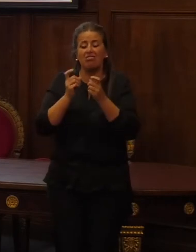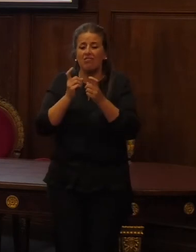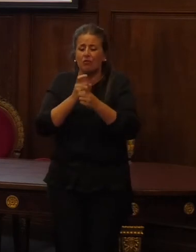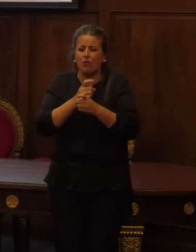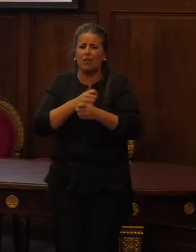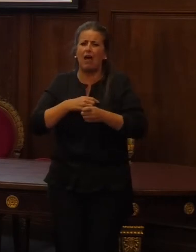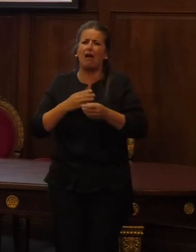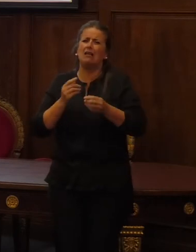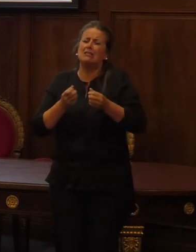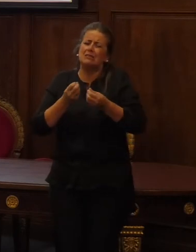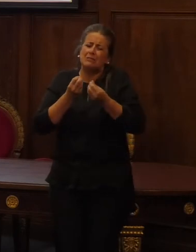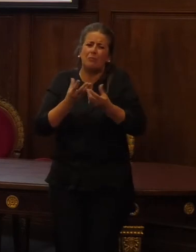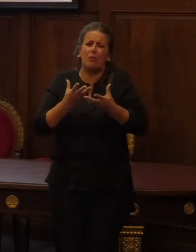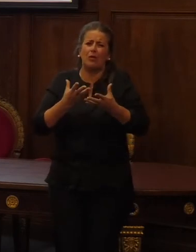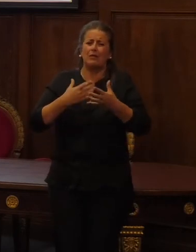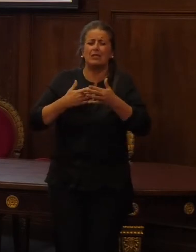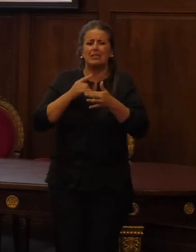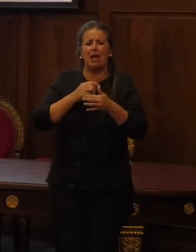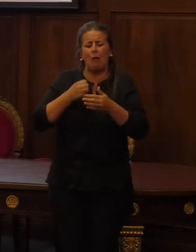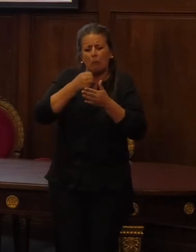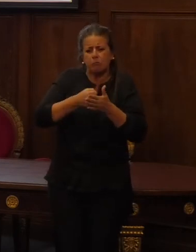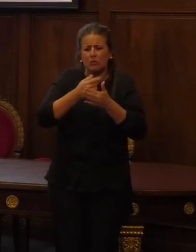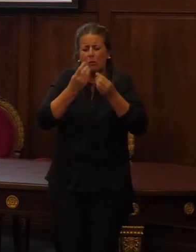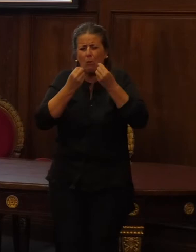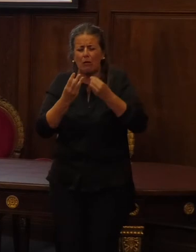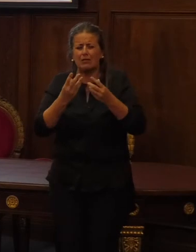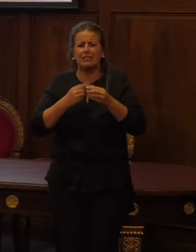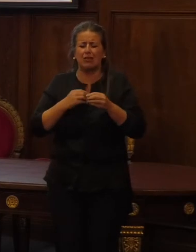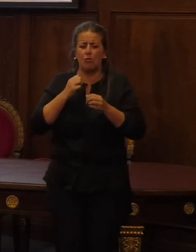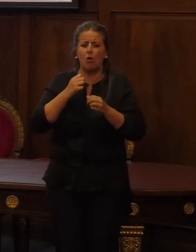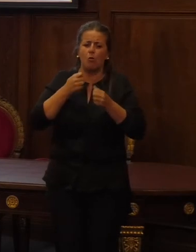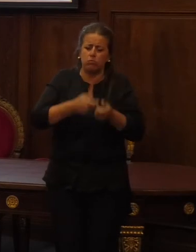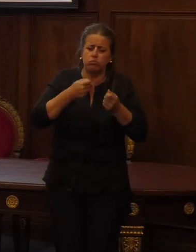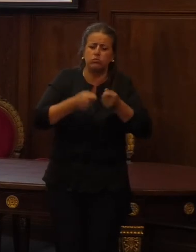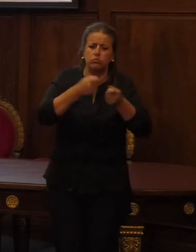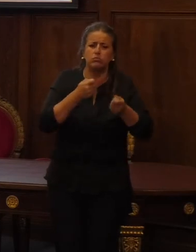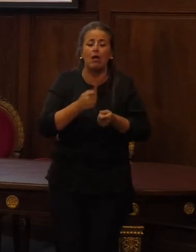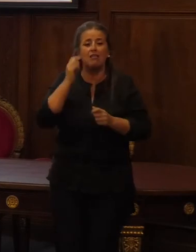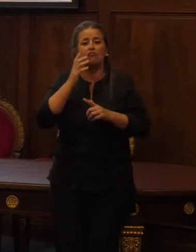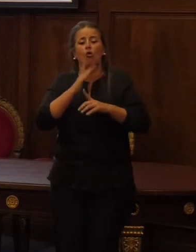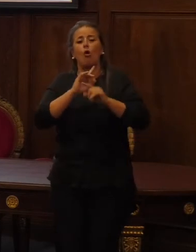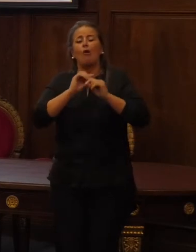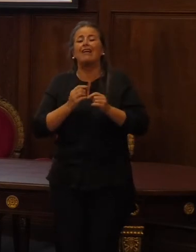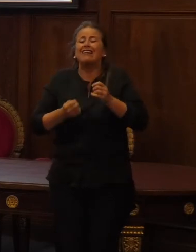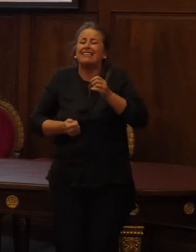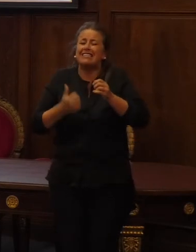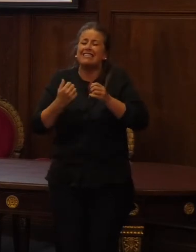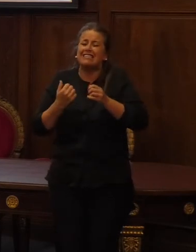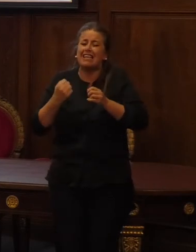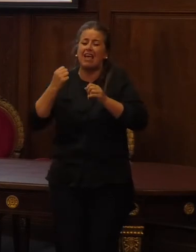convergentes potencializadoras de la psicología que se empezaron a lograr recién con la creación del IPUR en